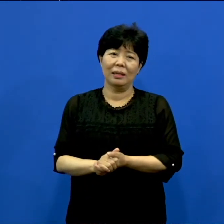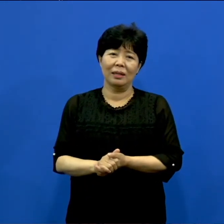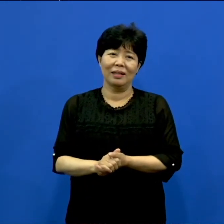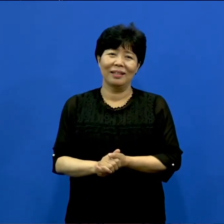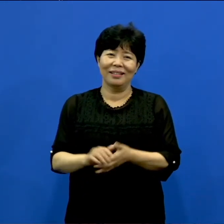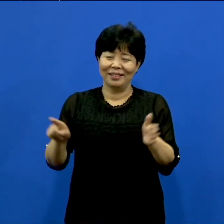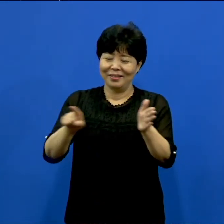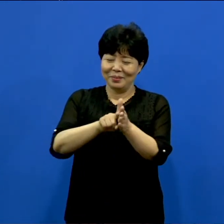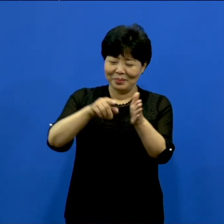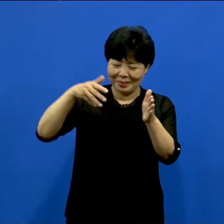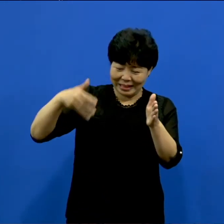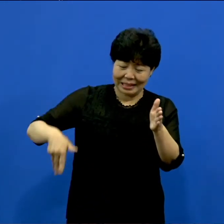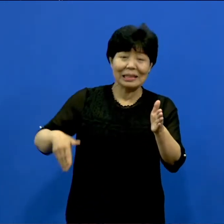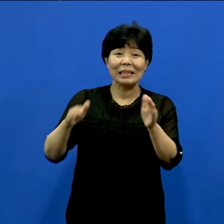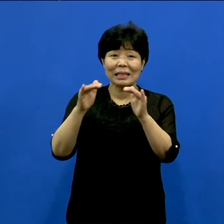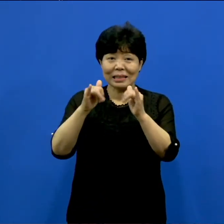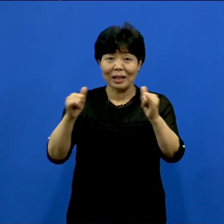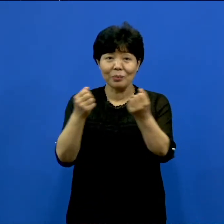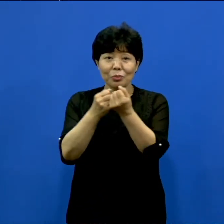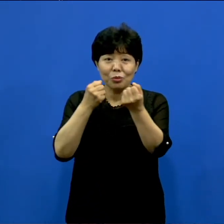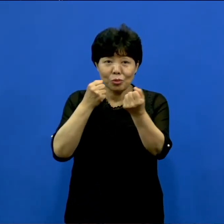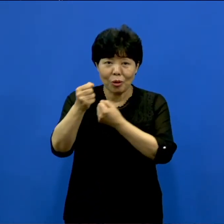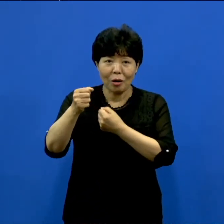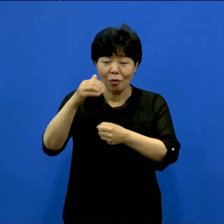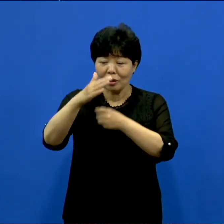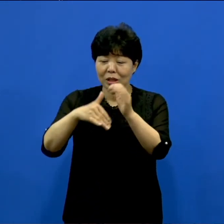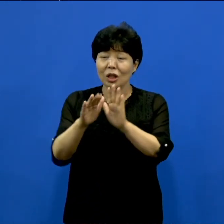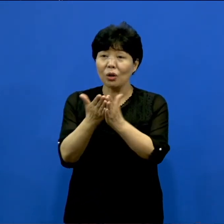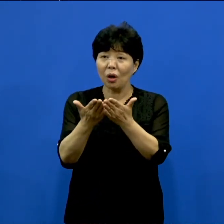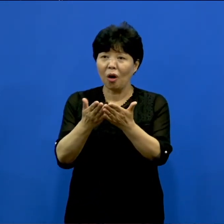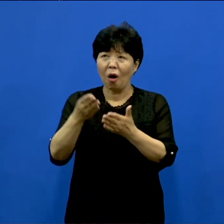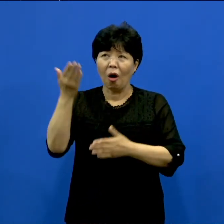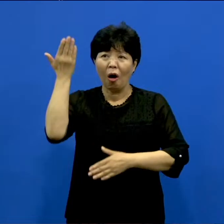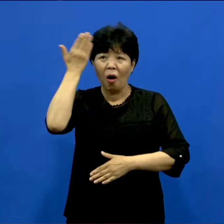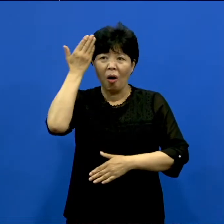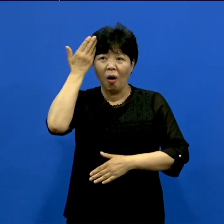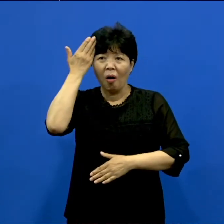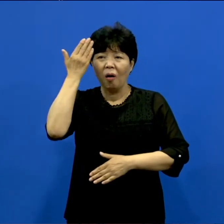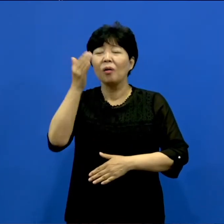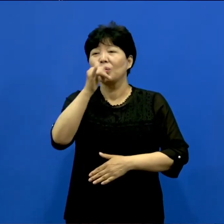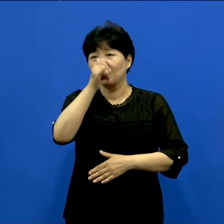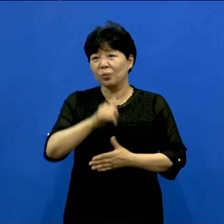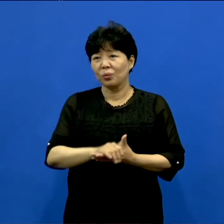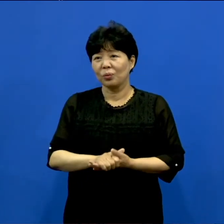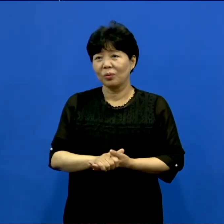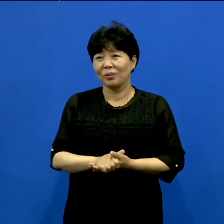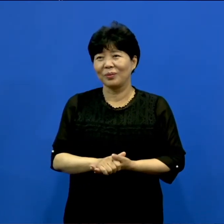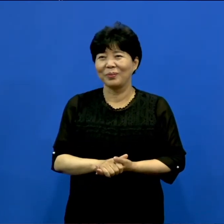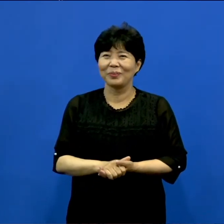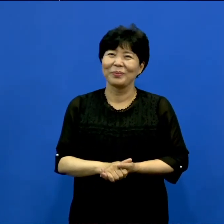사람들 가운데도 성경을 잘 알고 있는 사람들이 있어요. 그래서 어설프게 예수 믿다가 혼납니다.